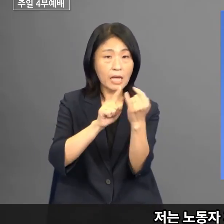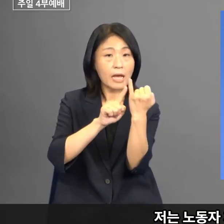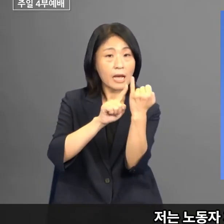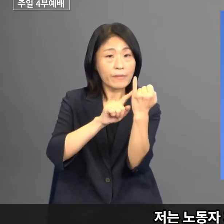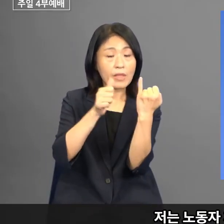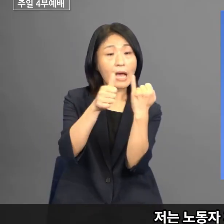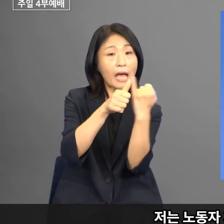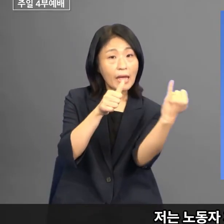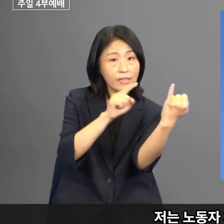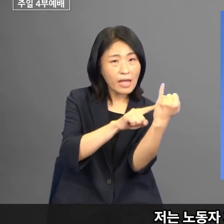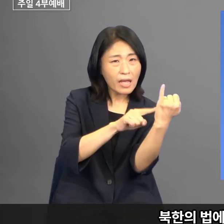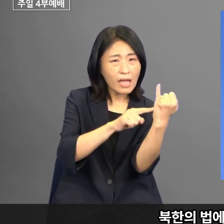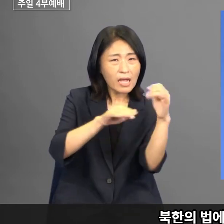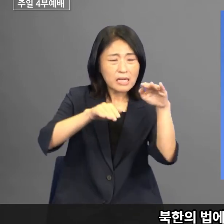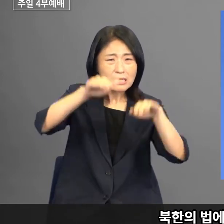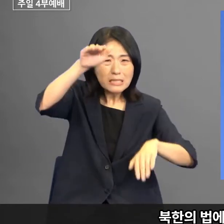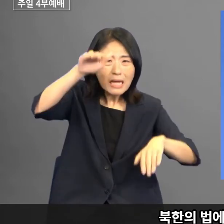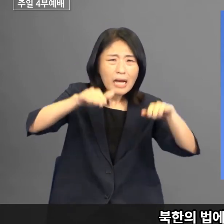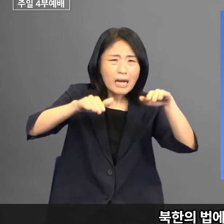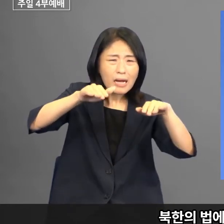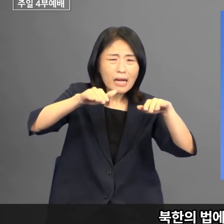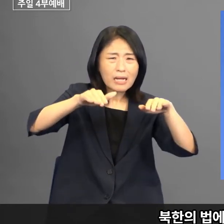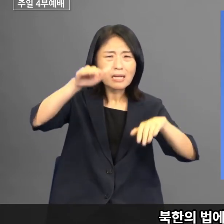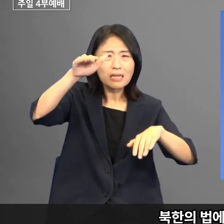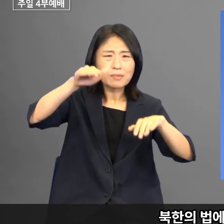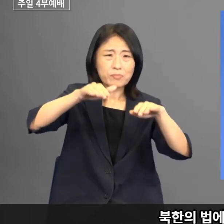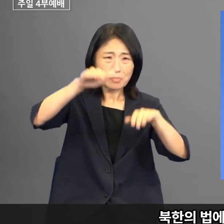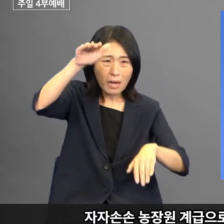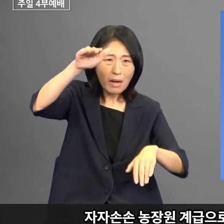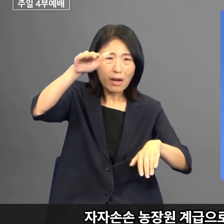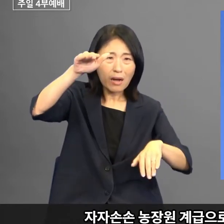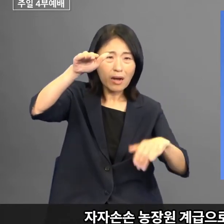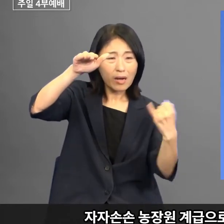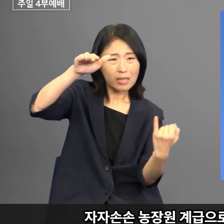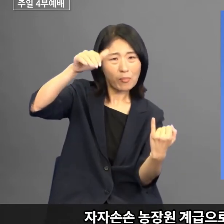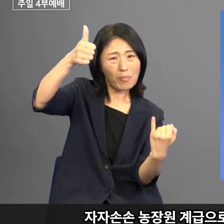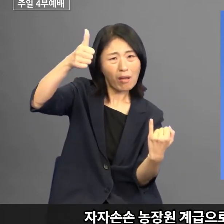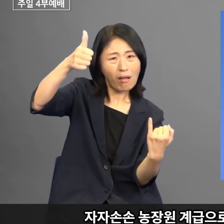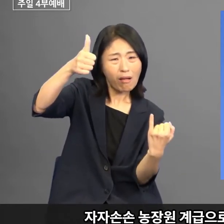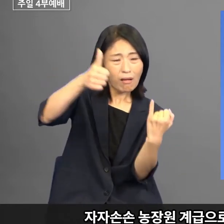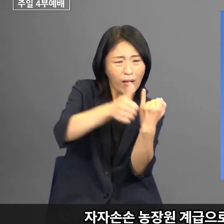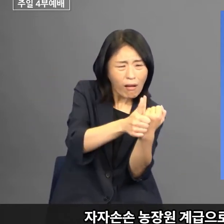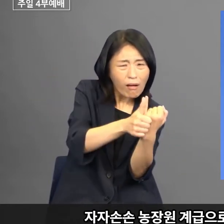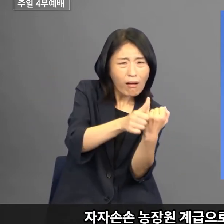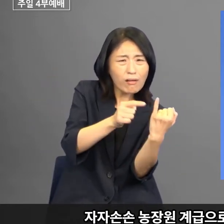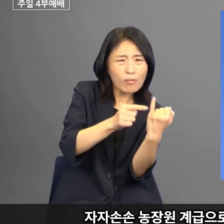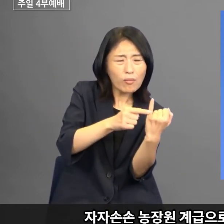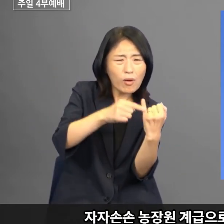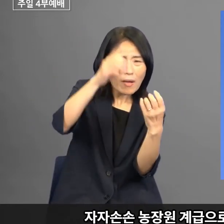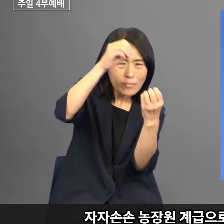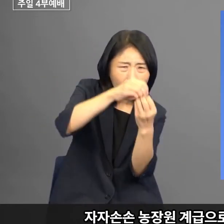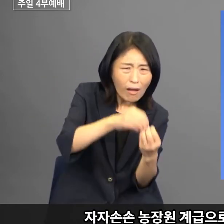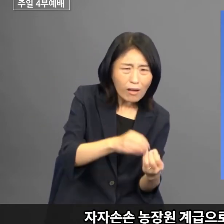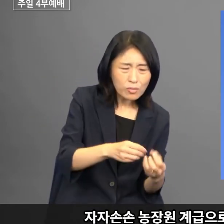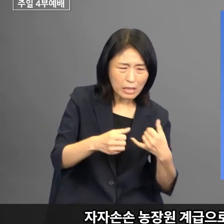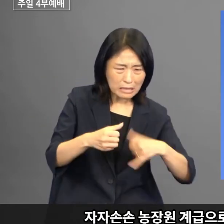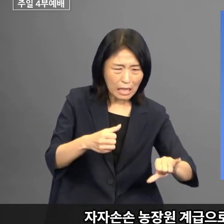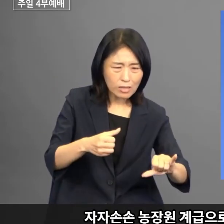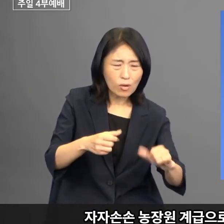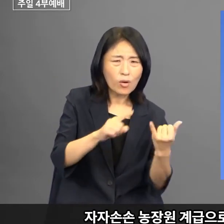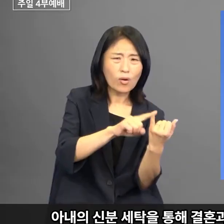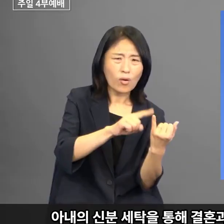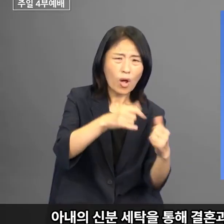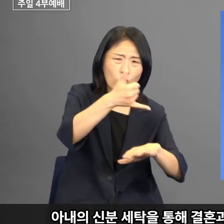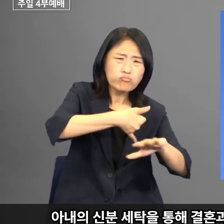노동자 계급이었습니다. 북한의 법에 따라 결혼하면 자자손손 농장원 계급으로 전락해야 하는 현실